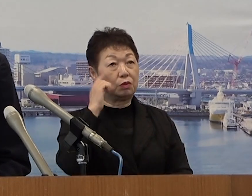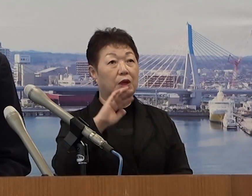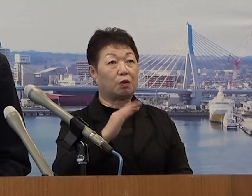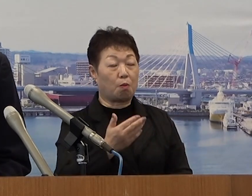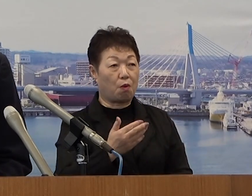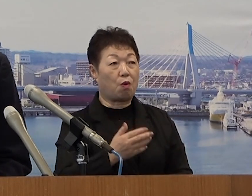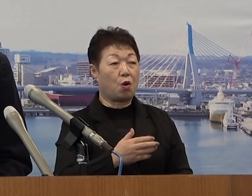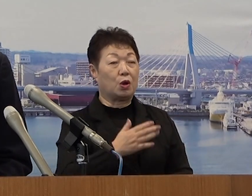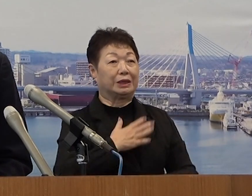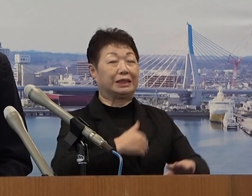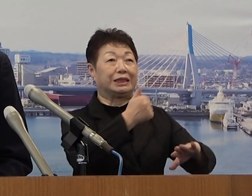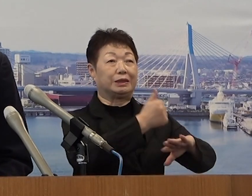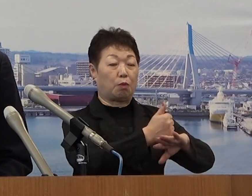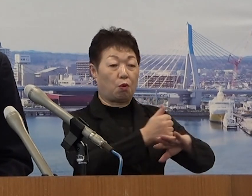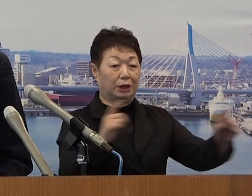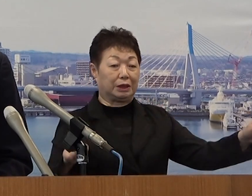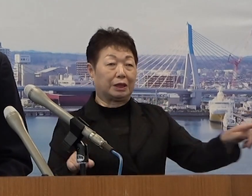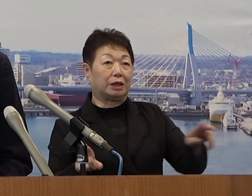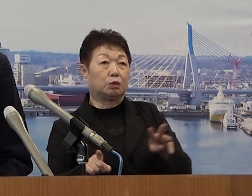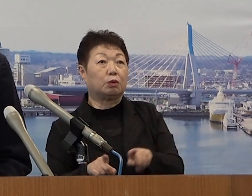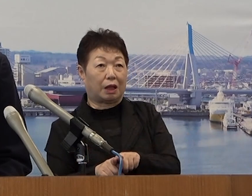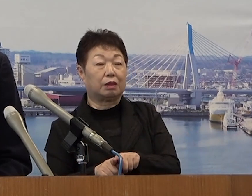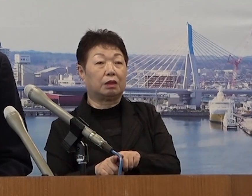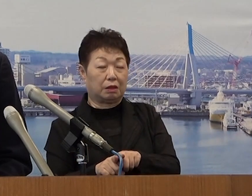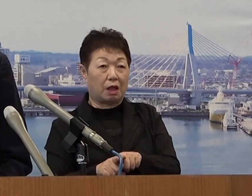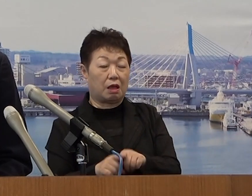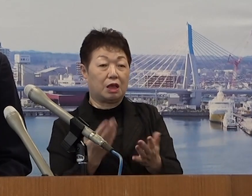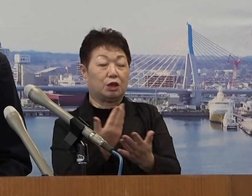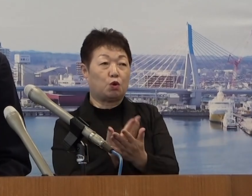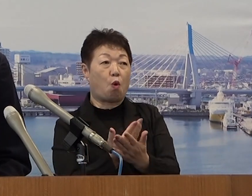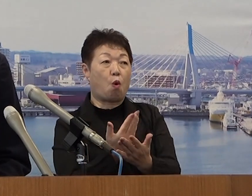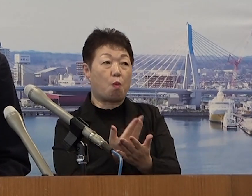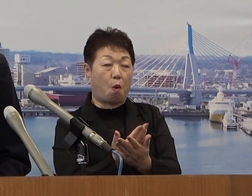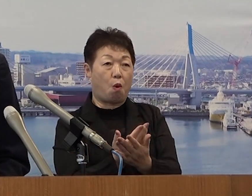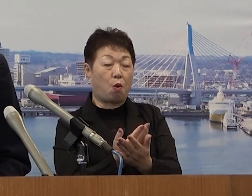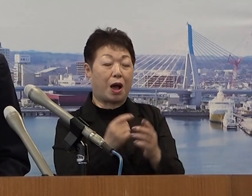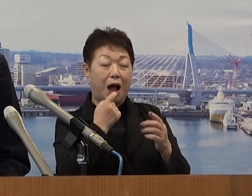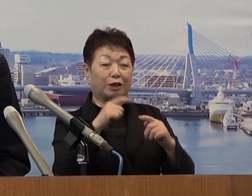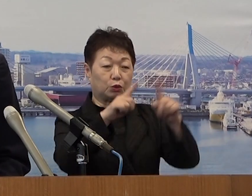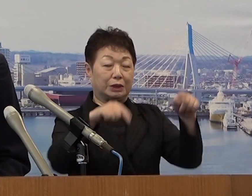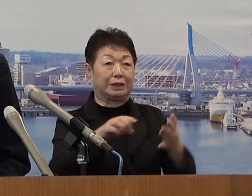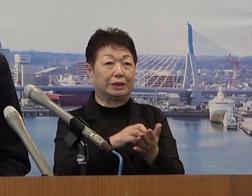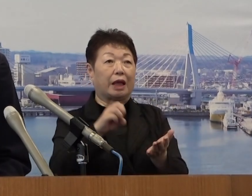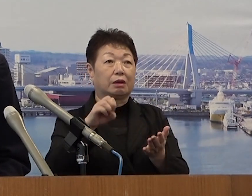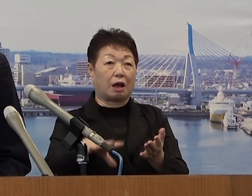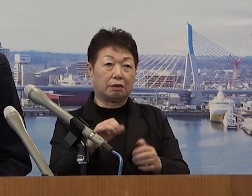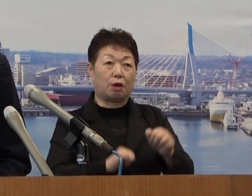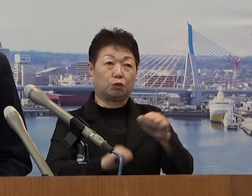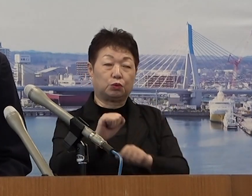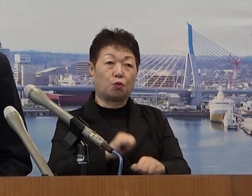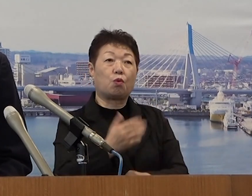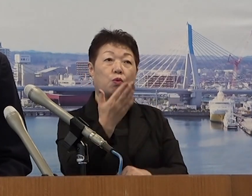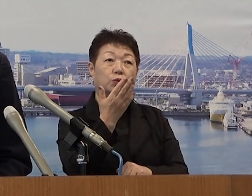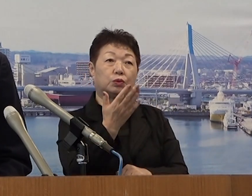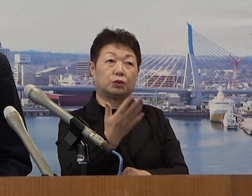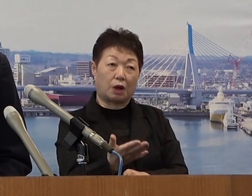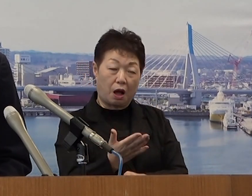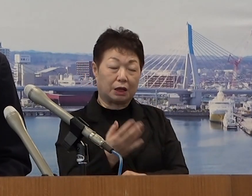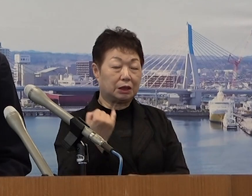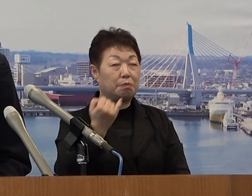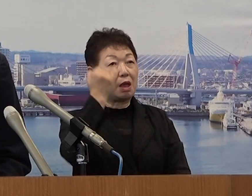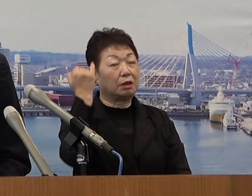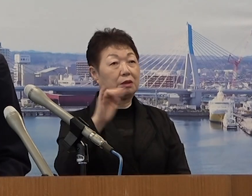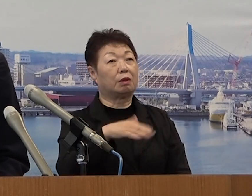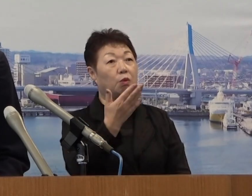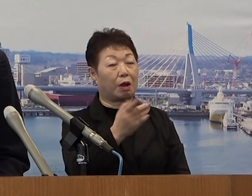知事も一体になってこう要望反対撤回に向けて 動いていく感じをイメージしてら